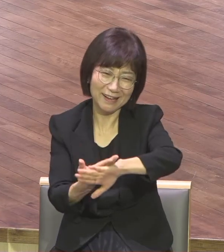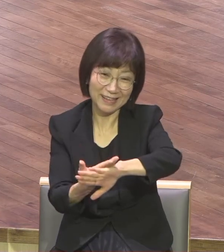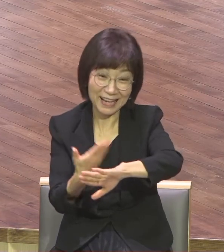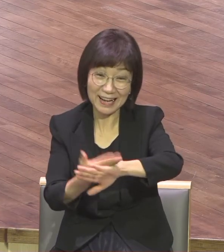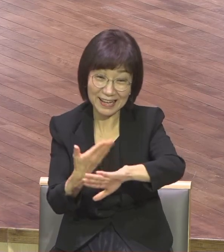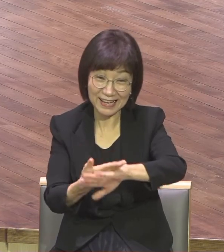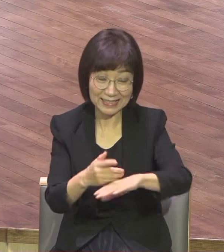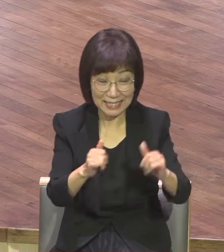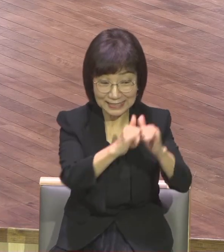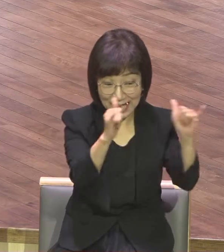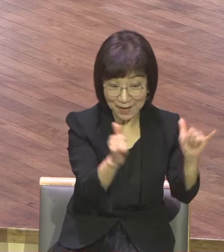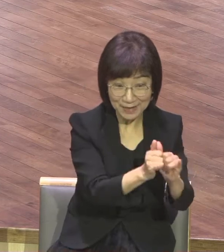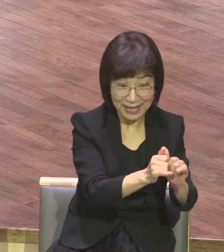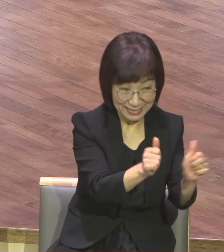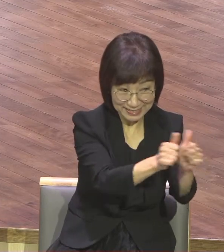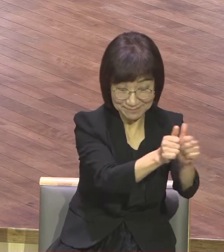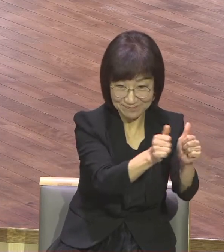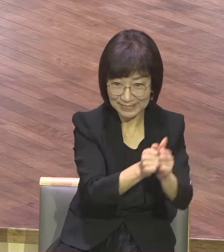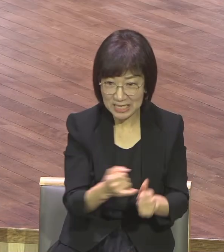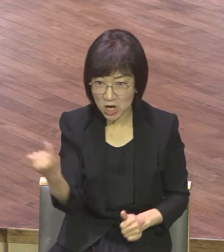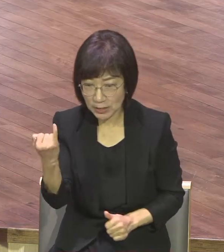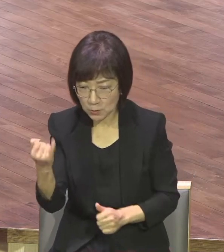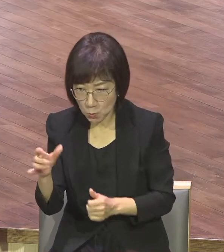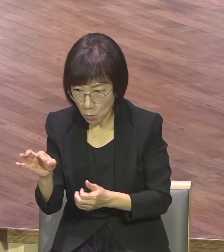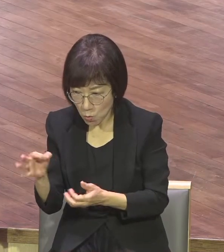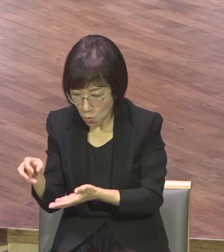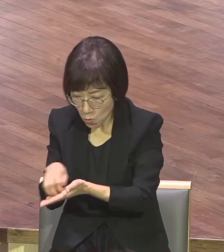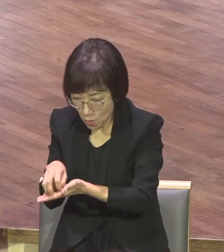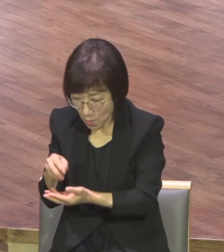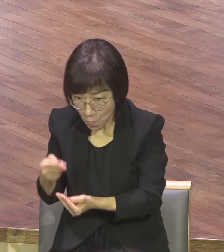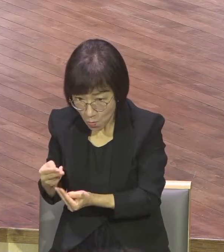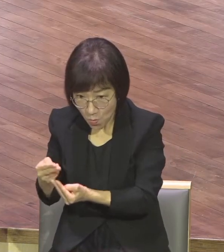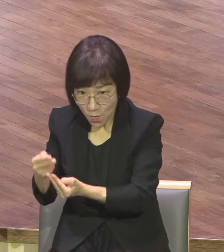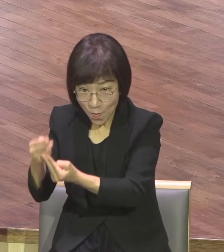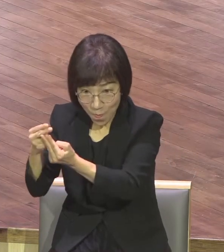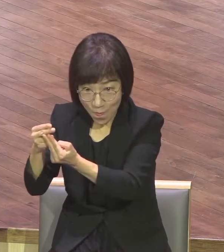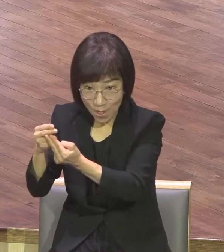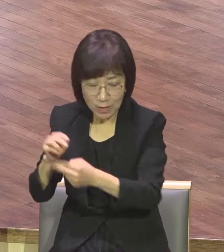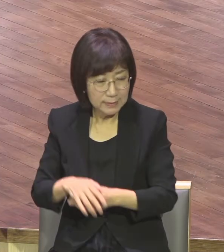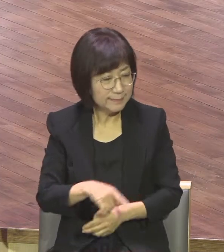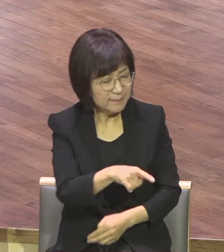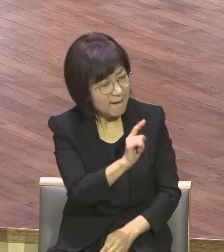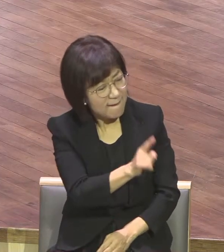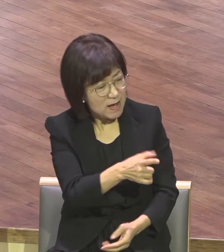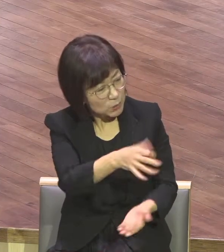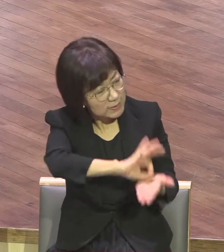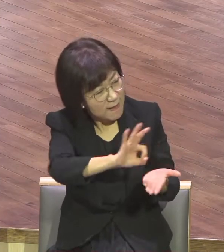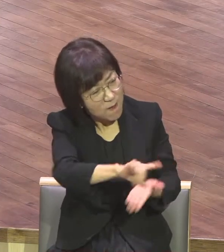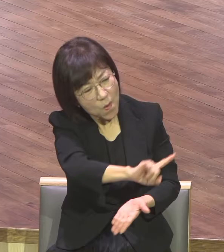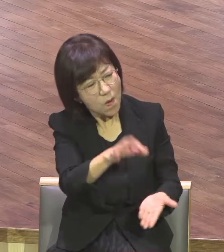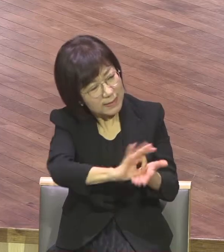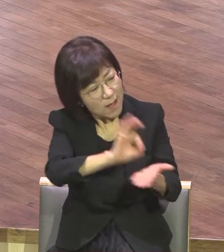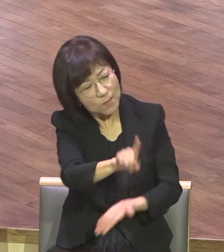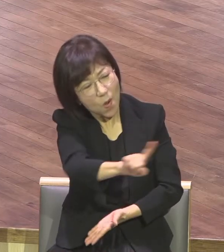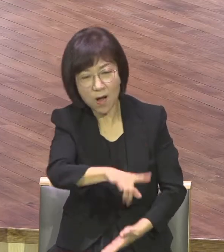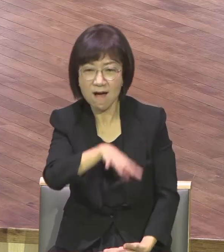사는 건데 여자들 꼬부치는 생애잖아. 그러니까 저도 뭐 쉴 데 없이 시간 나고 쉴 데 없이 돈 써. 쉴 데 없는 게 아니에요 그거다.